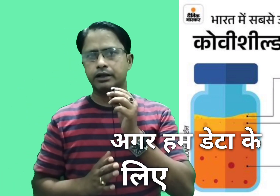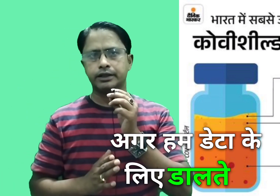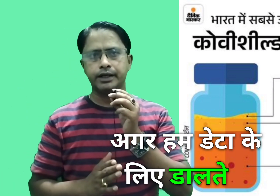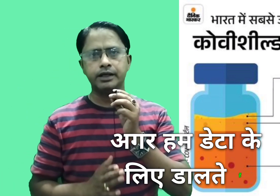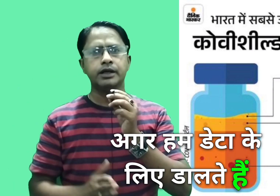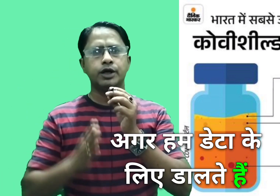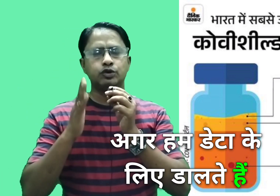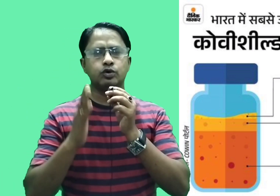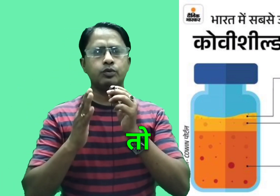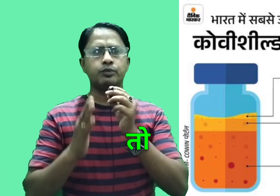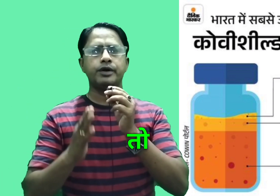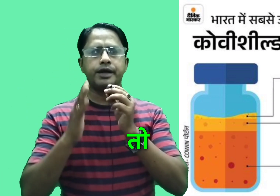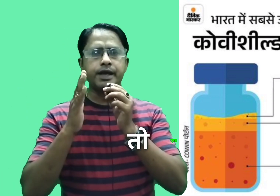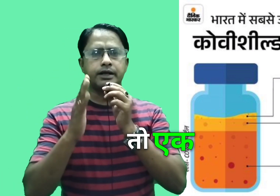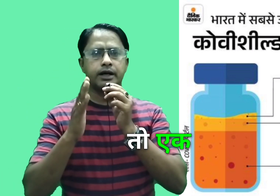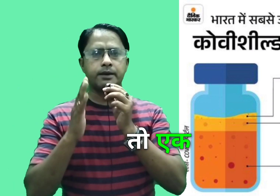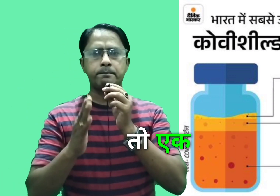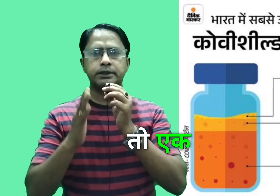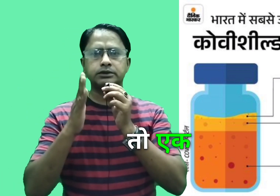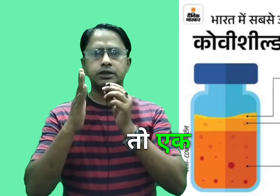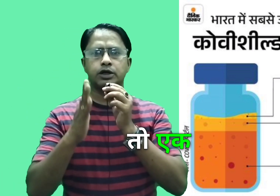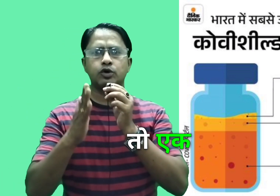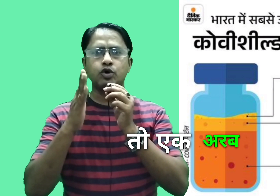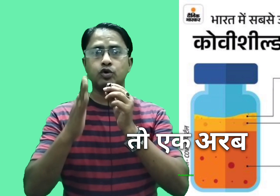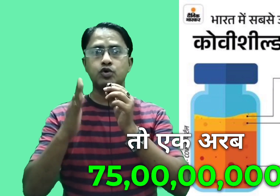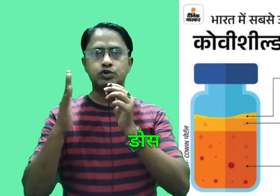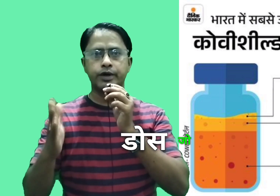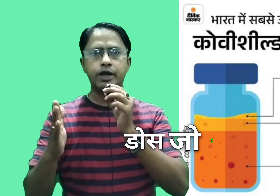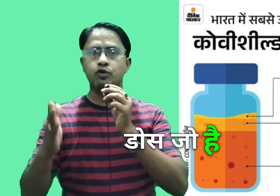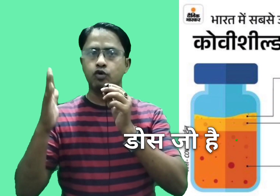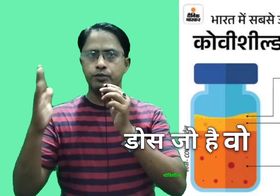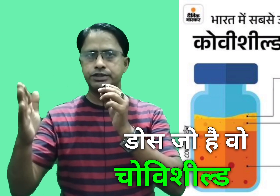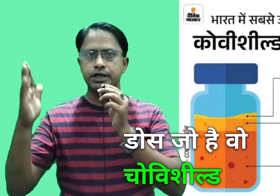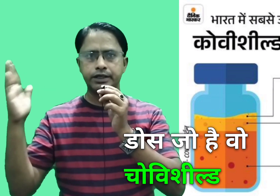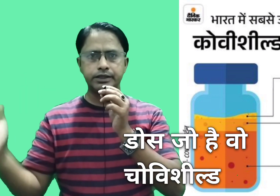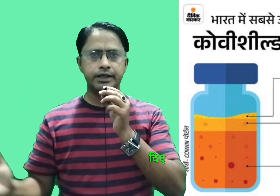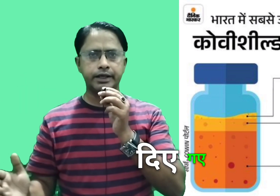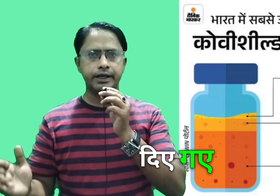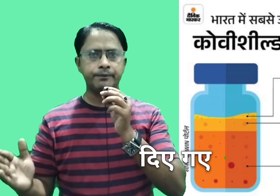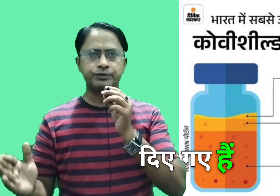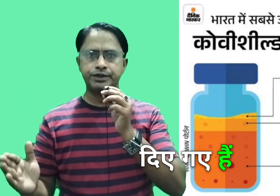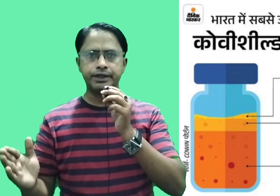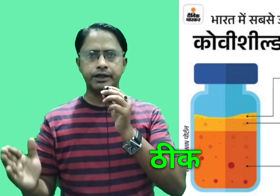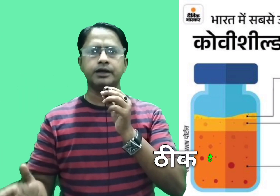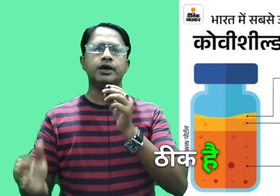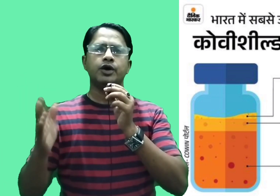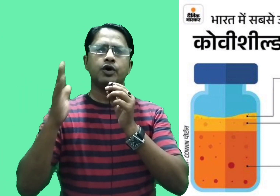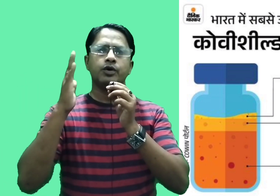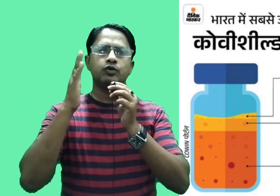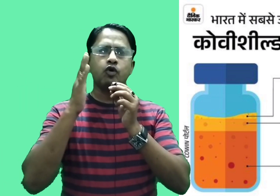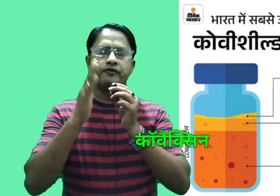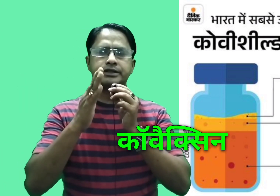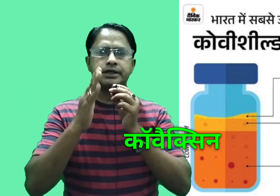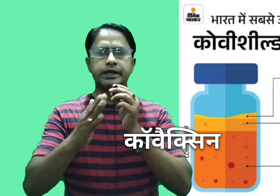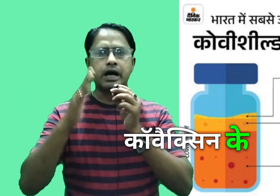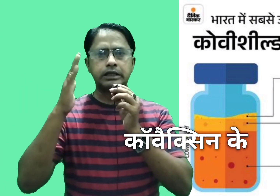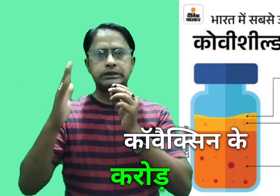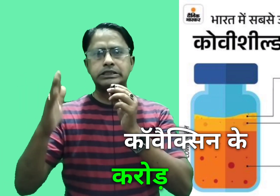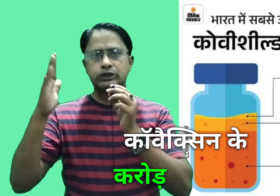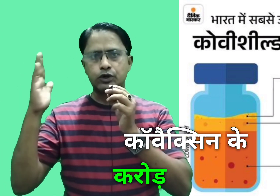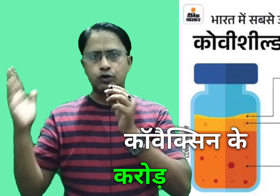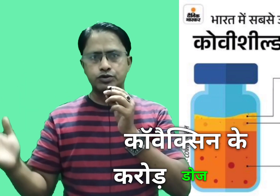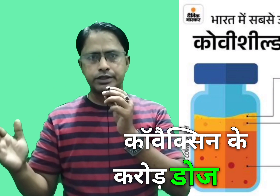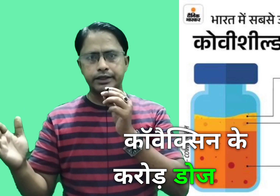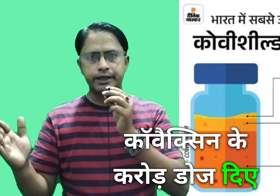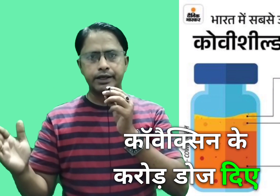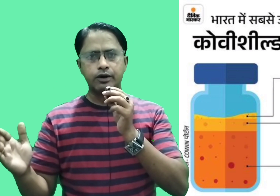की नज़र डालते हैं तो 1 अरब 75 करोड़ डोज जो हैं वो कोविशील्ड के दिए गए हैं। ठीक है, कोवैक्सीन के